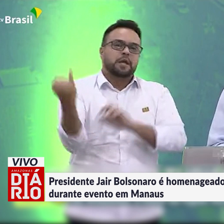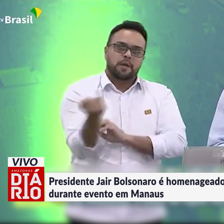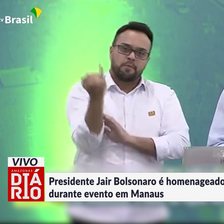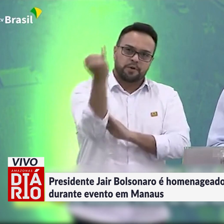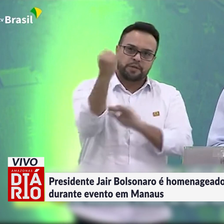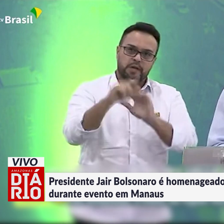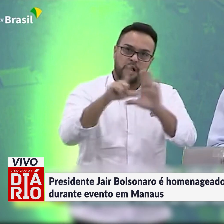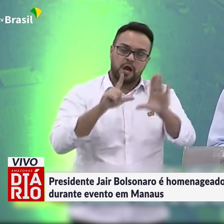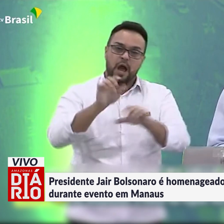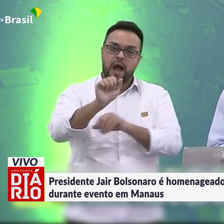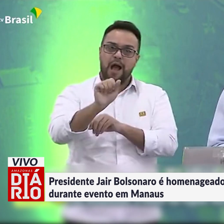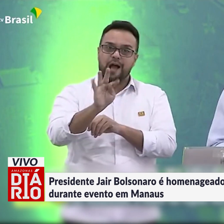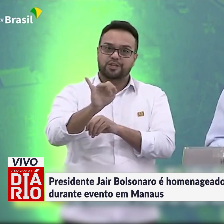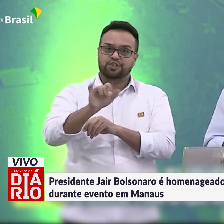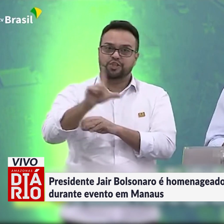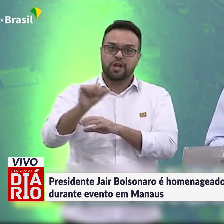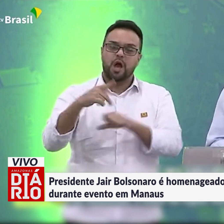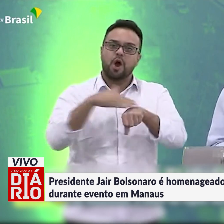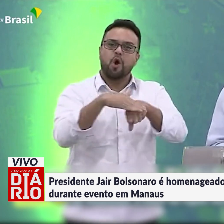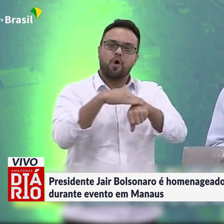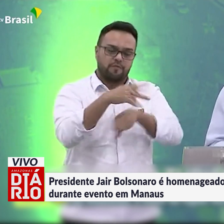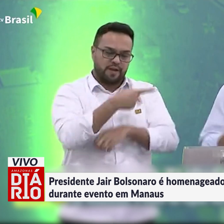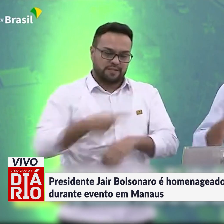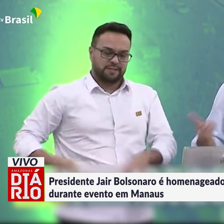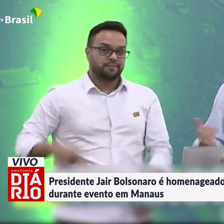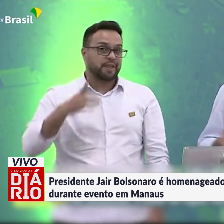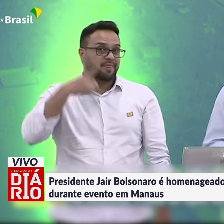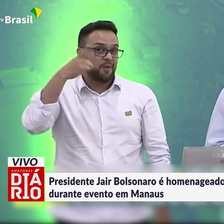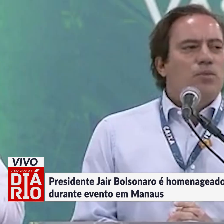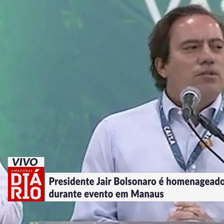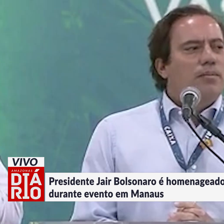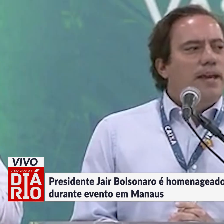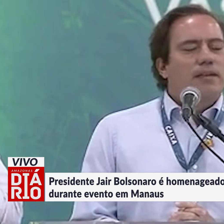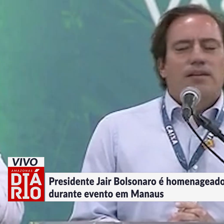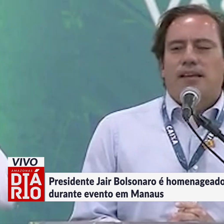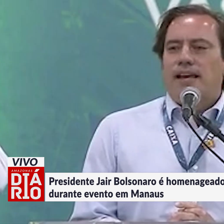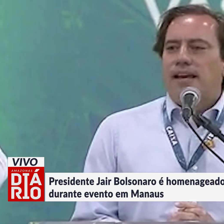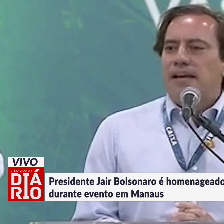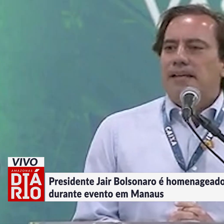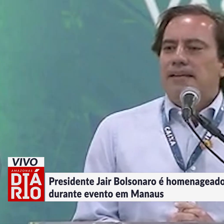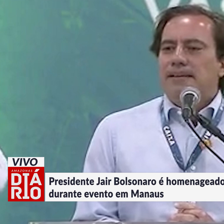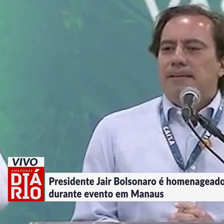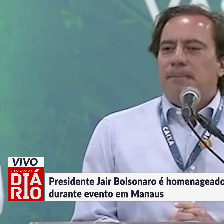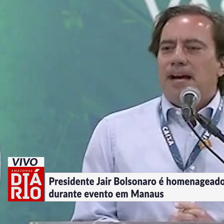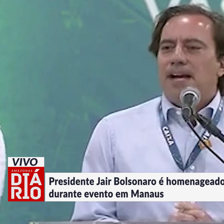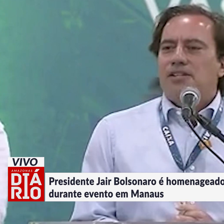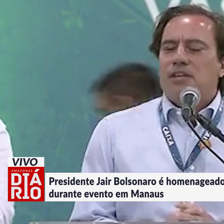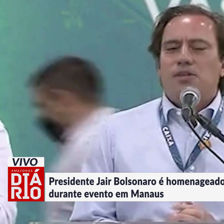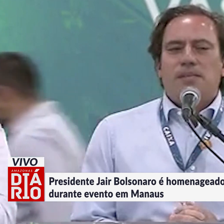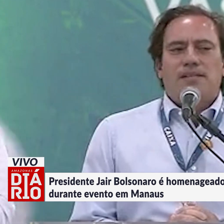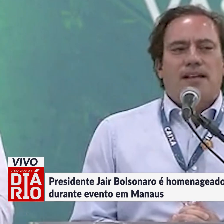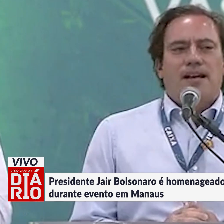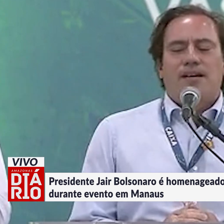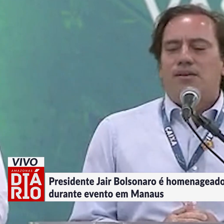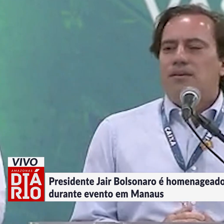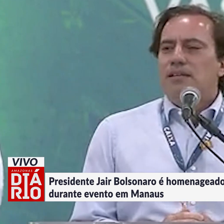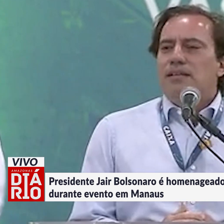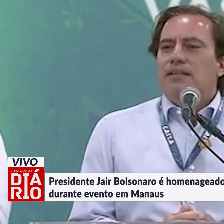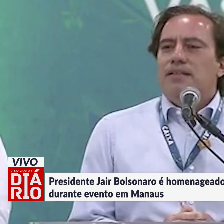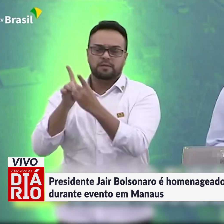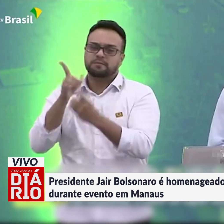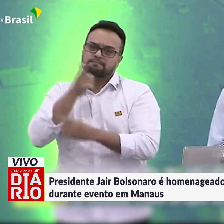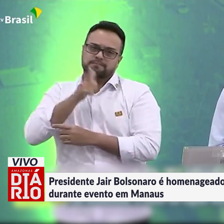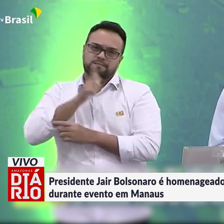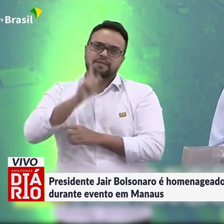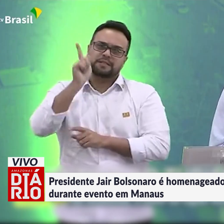em Erunepé, Barreirinha e Ipixuna. Ele também destacou números importantes do auxílio emergencial no